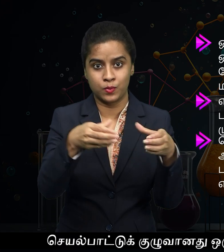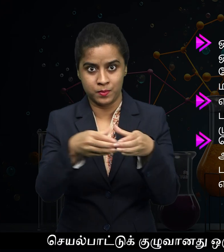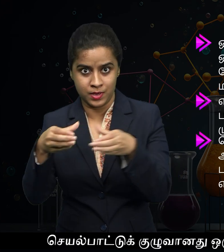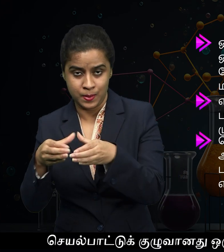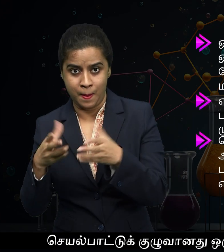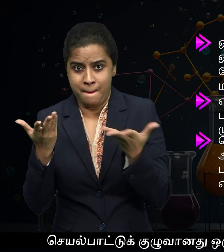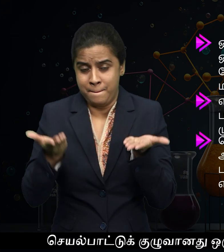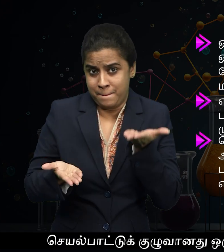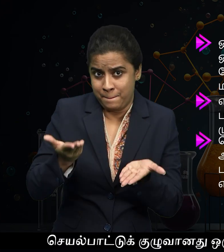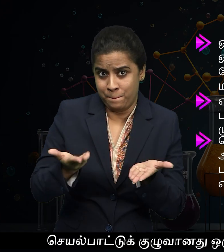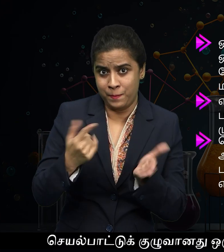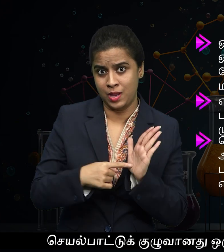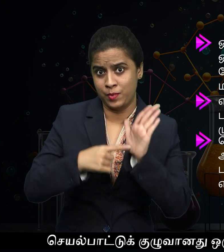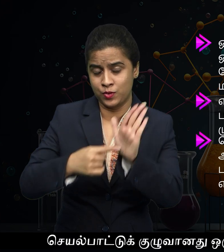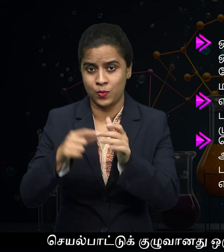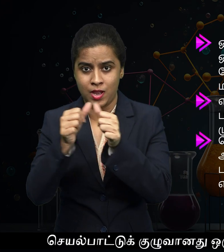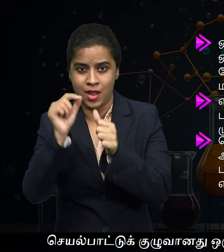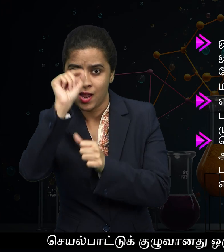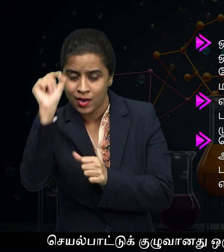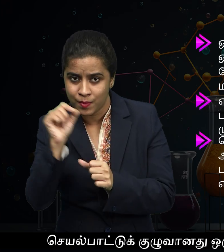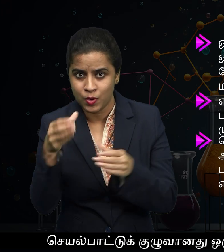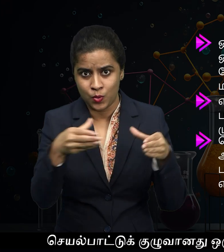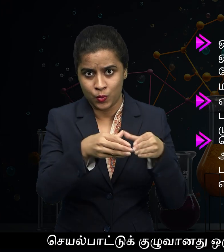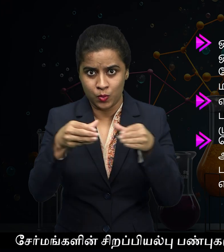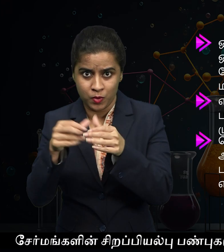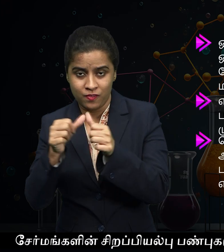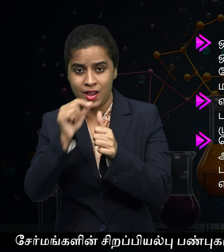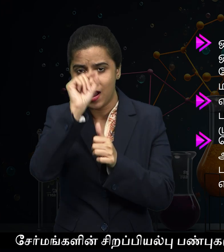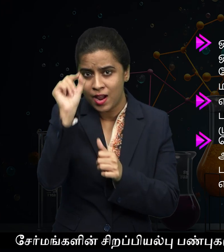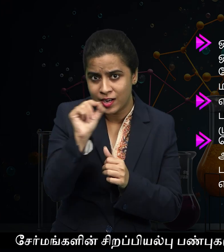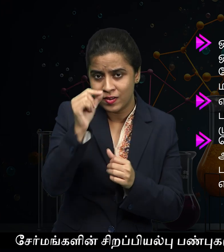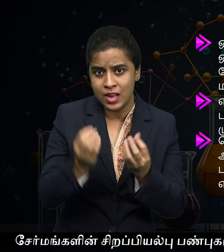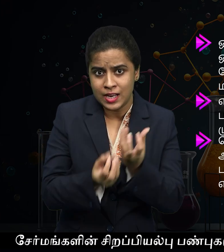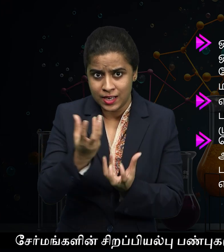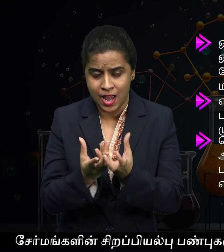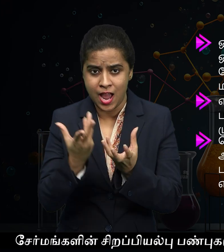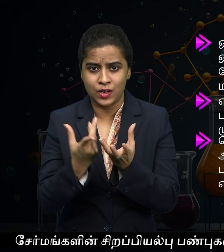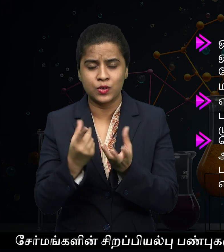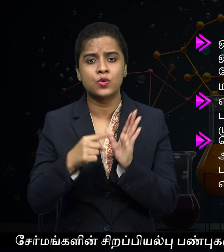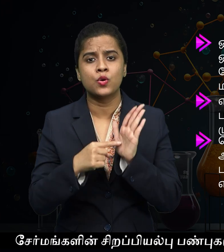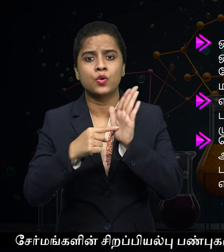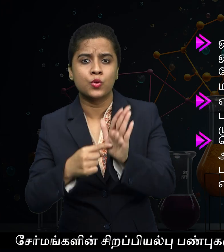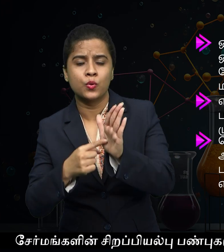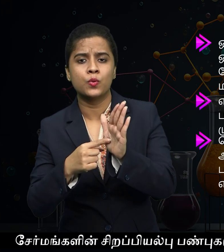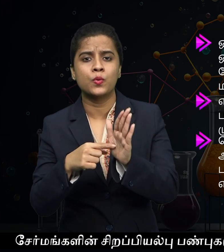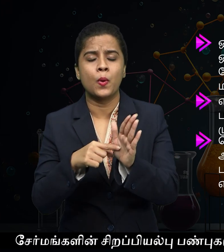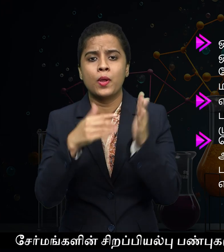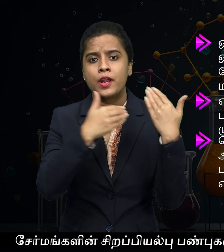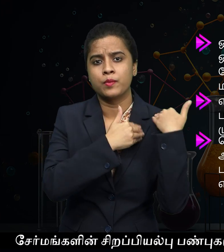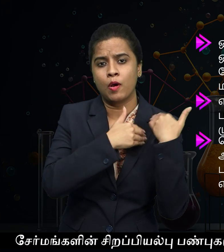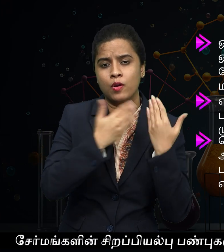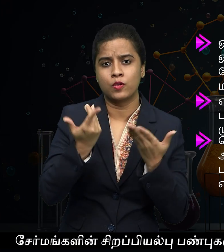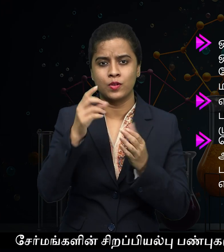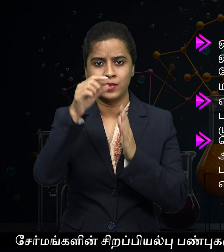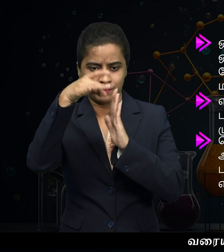செயல்பாட்டு குழுவானது ஒரு அணு அல்லது அணுவின் குழு அல்லது சேர்மங்களின் சிறப்பியல்பு பண்புகளுக்கு பொறுப்பான